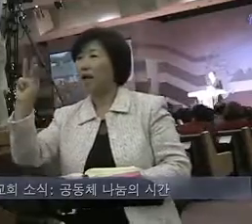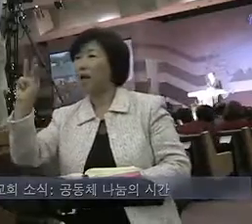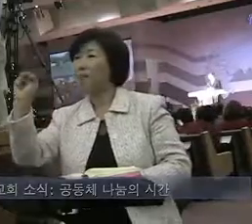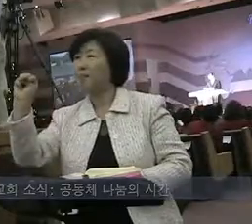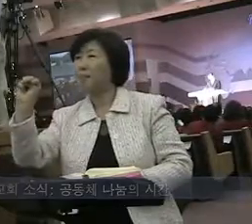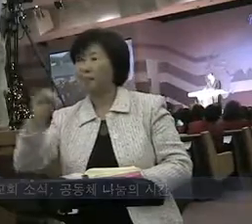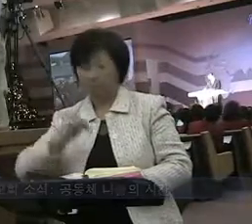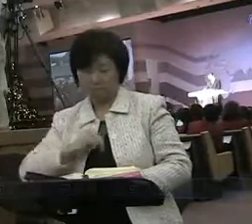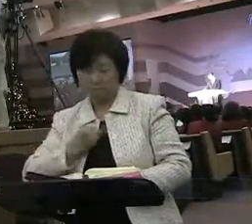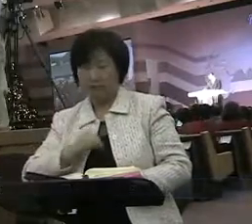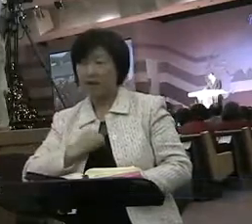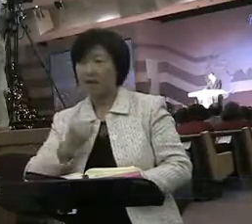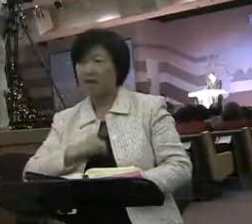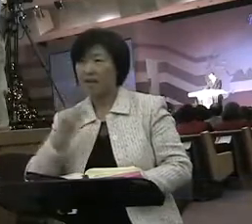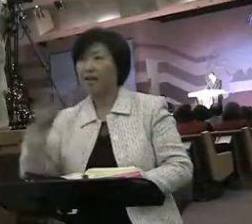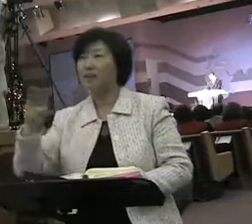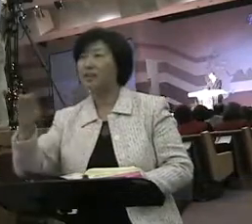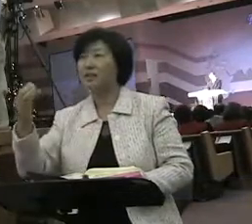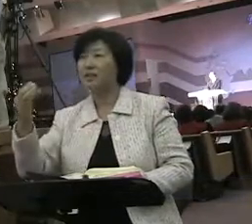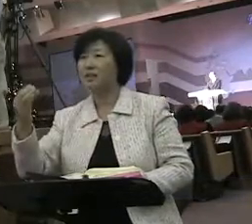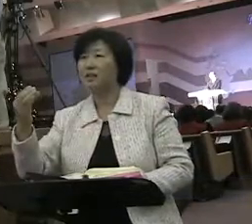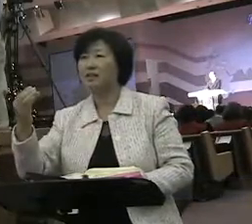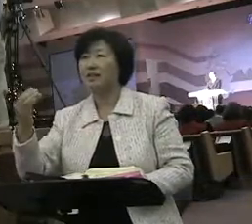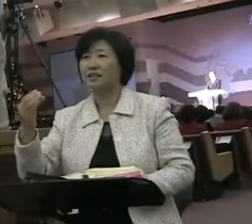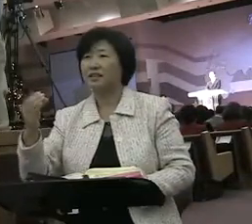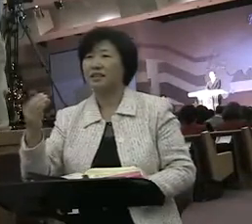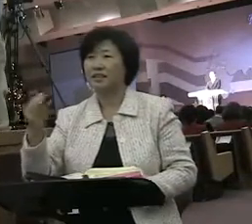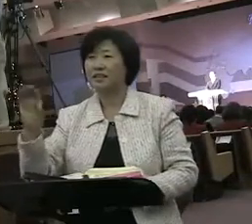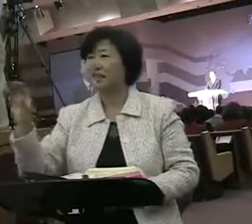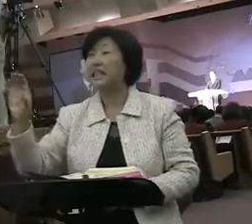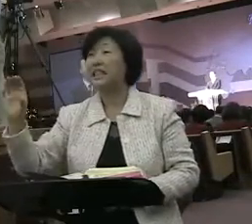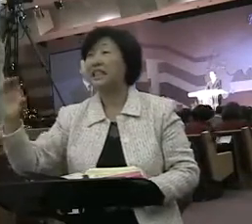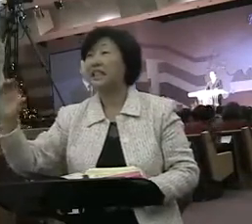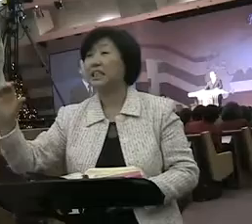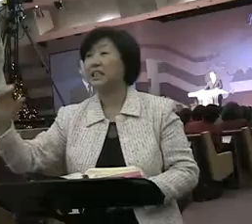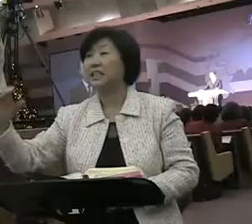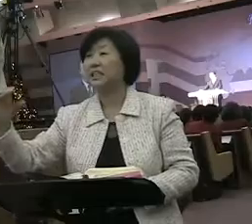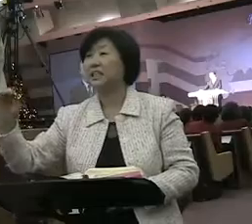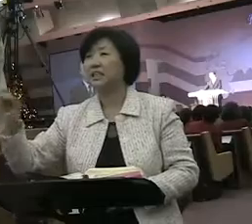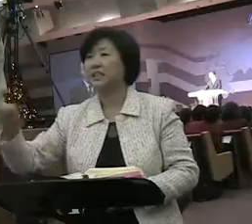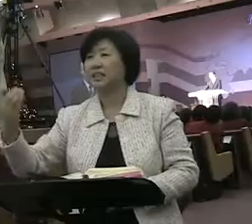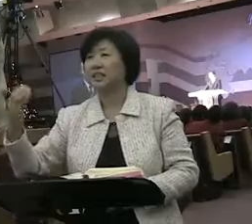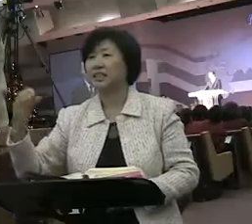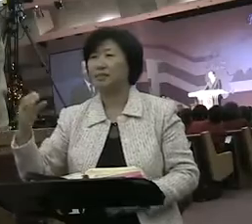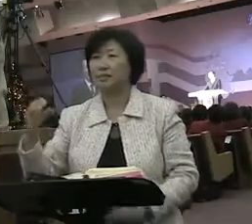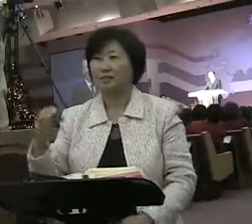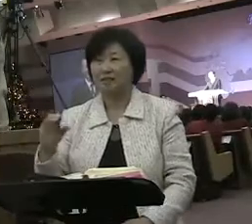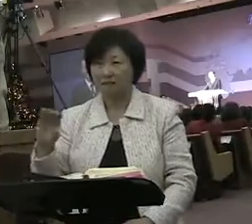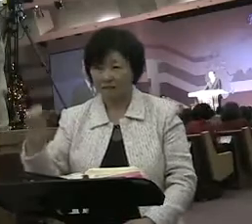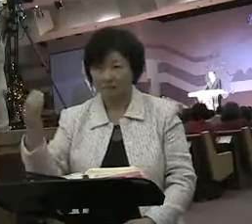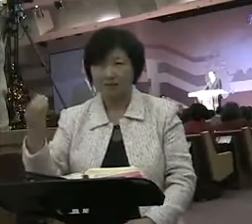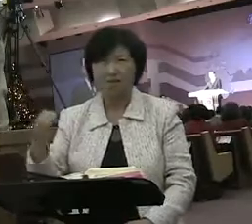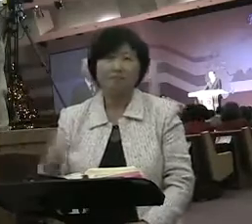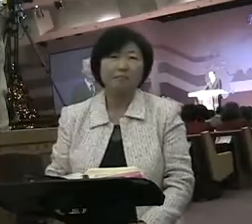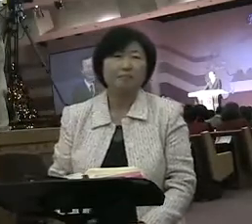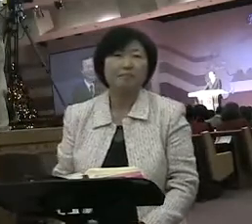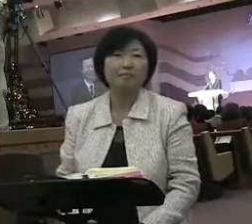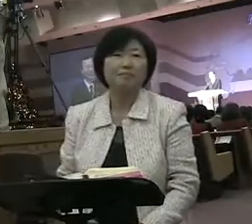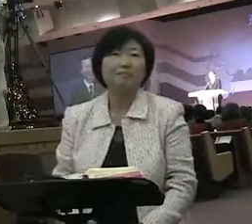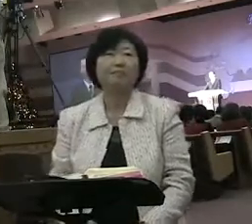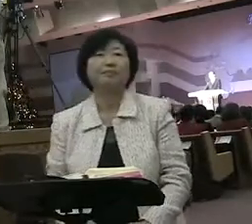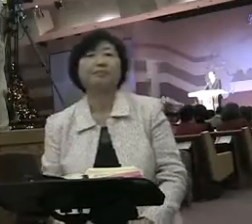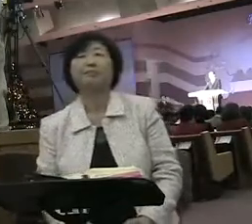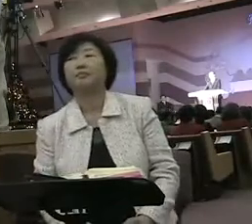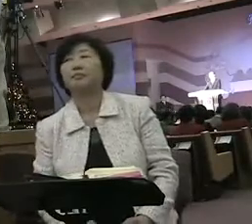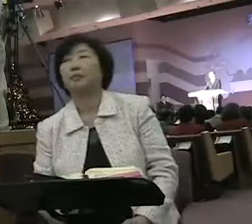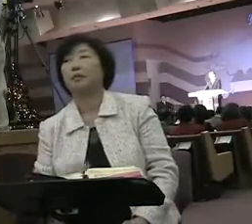공동체 나눔의 시간 광고 말씀 드립니다. 주님이 탄생하신 이날을 또 내일 우리가 계속하여 예배 드릴